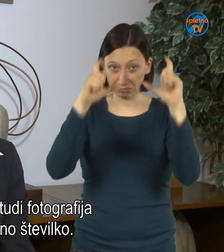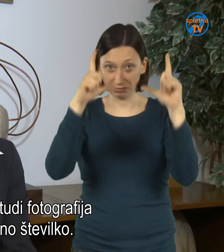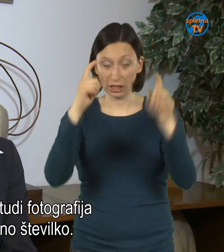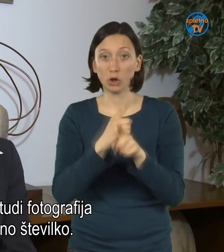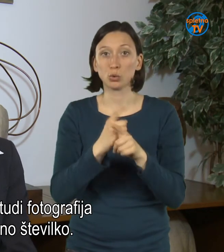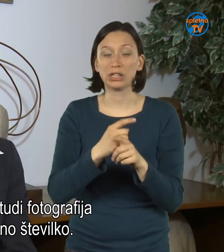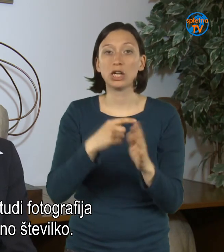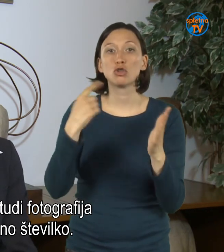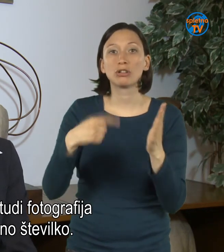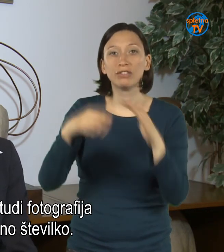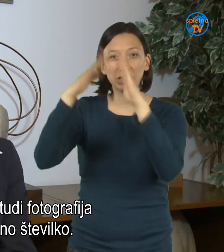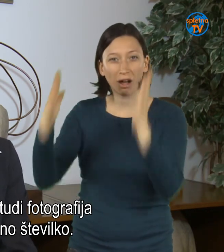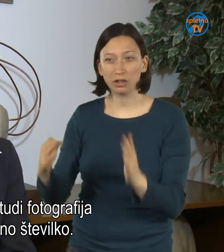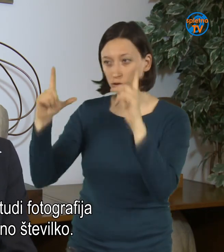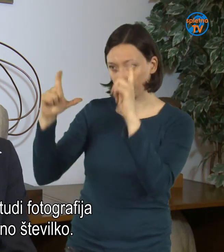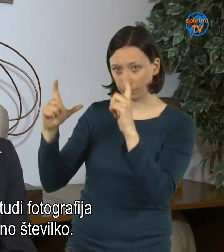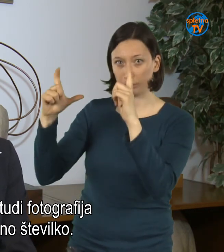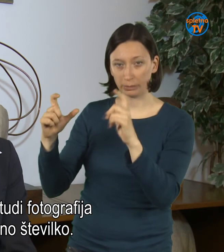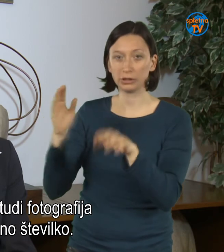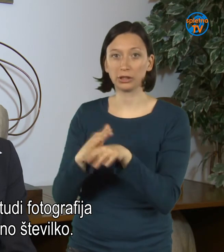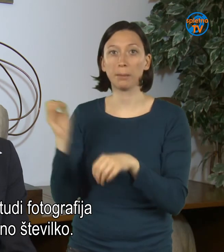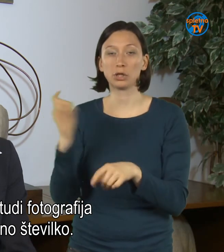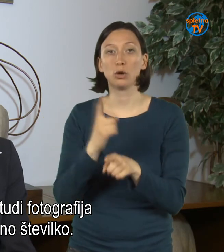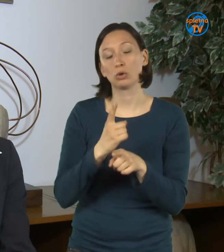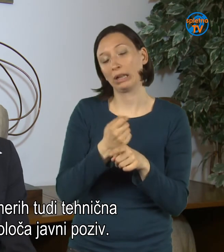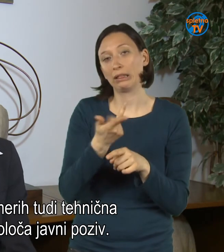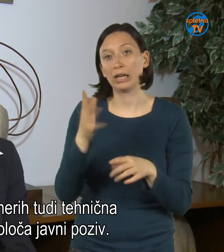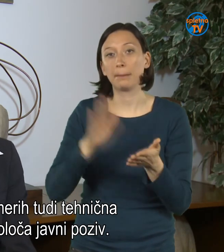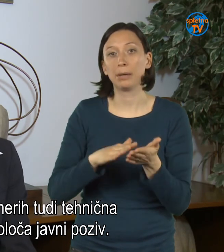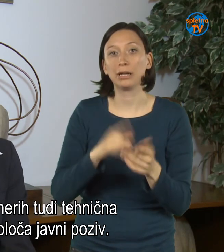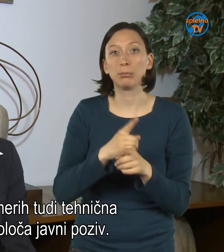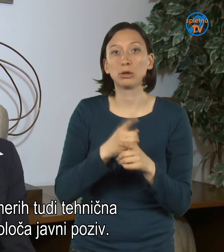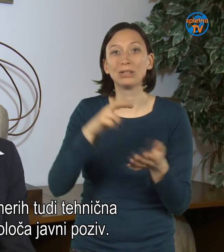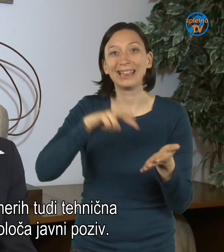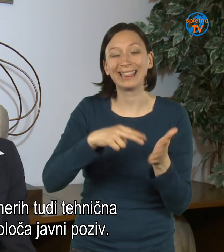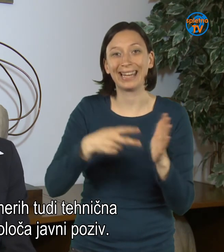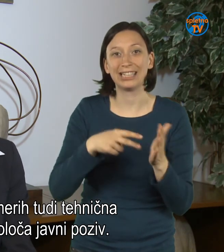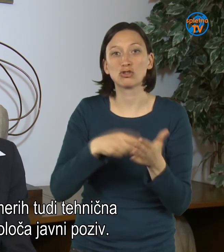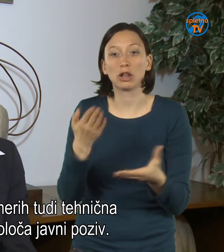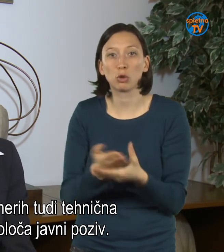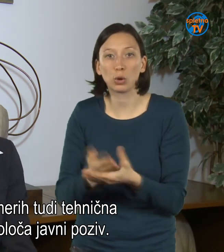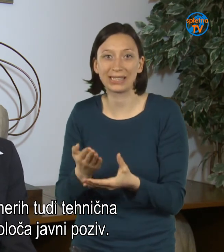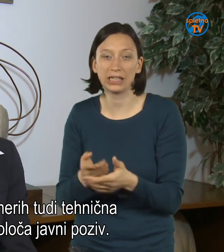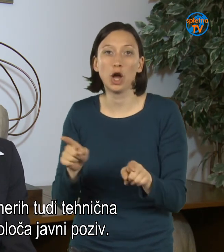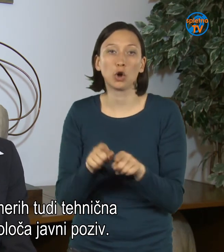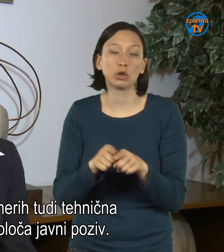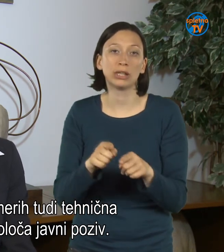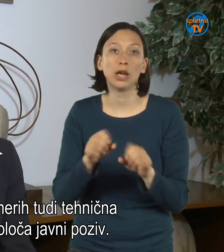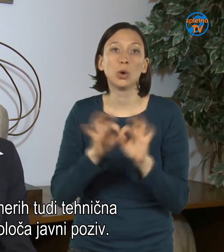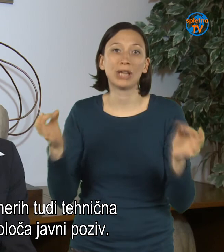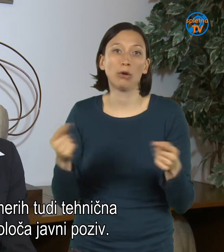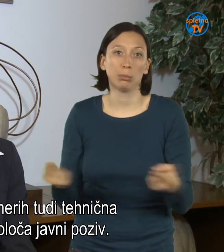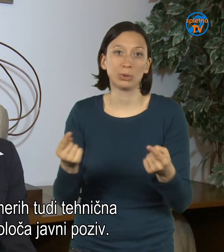okna. Potrebna je tudi fotografija hiše s hišno številko, v določenih primerih pa tudi določena tehnična